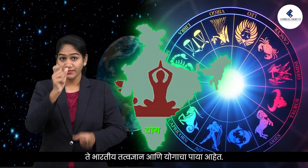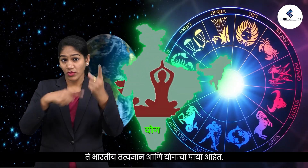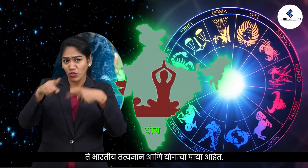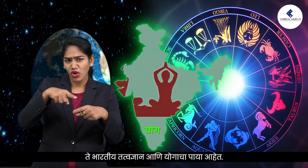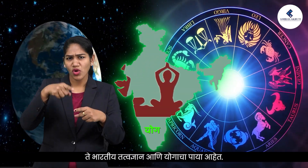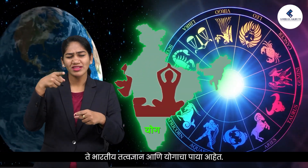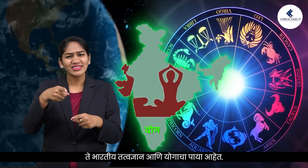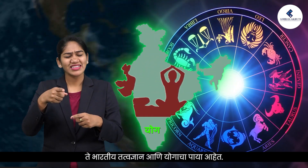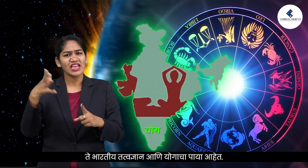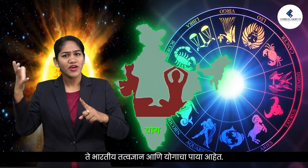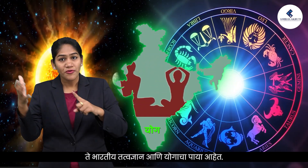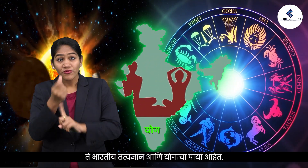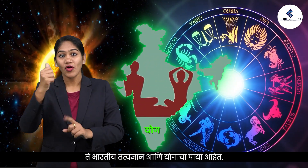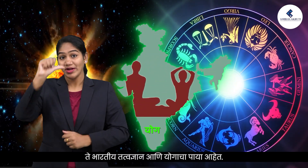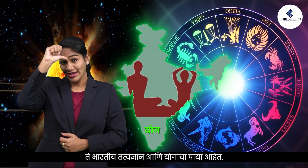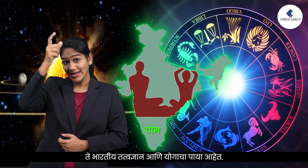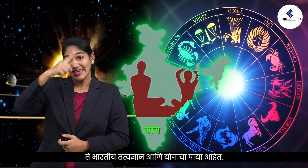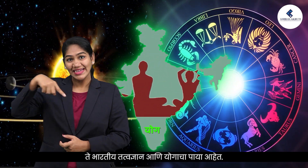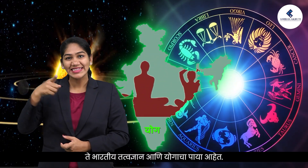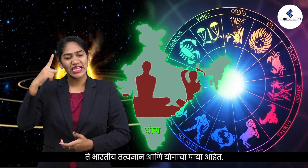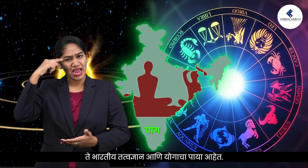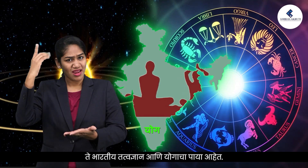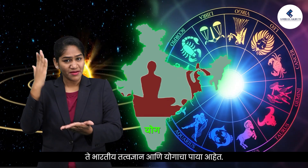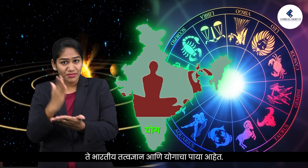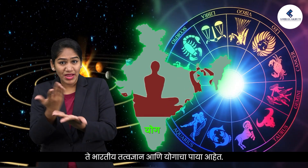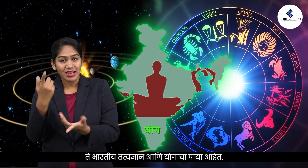ते भारतीय तत्वज्ञान आणि योगाचा पाया आहेत.